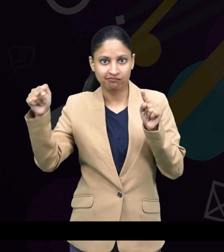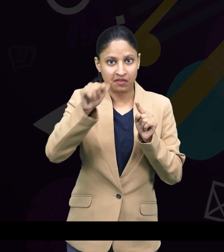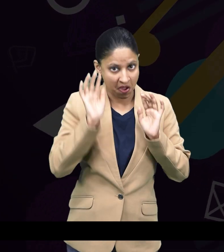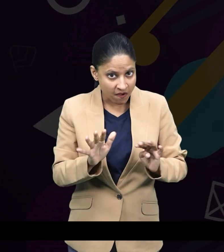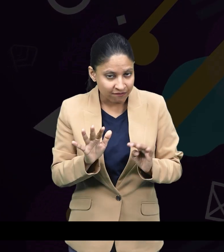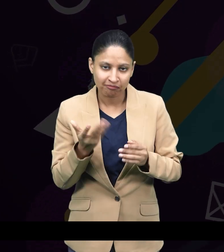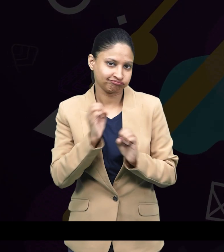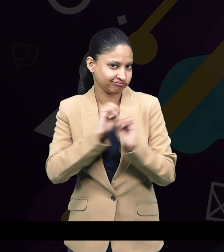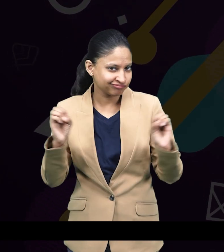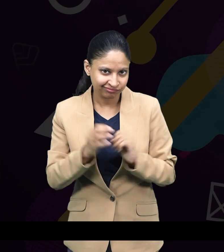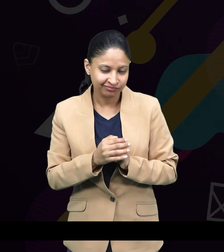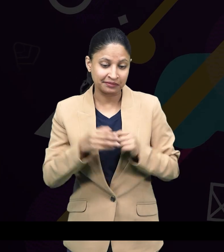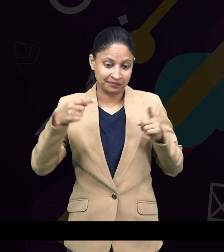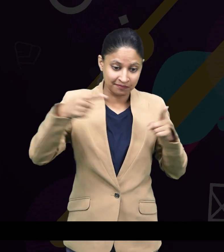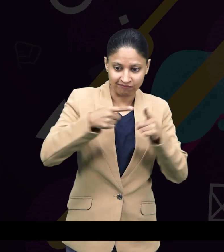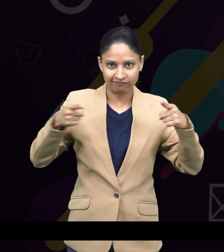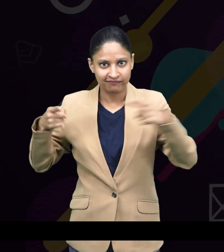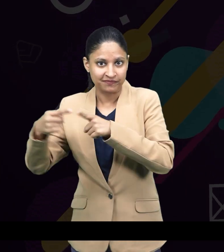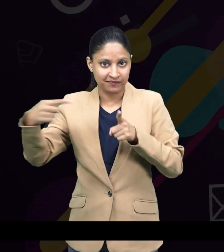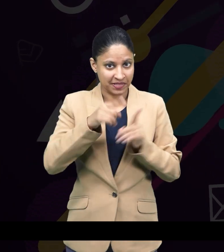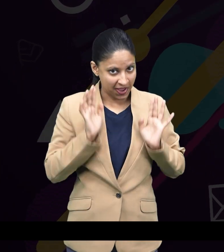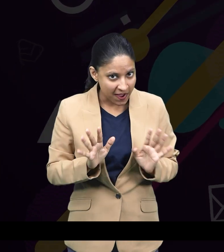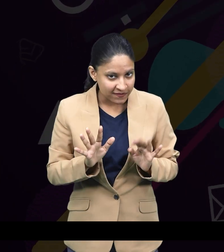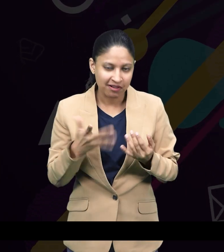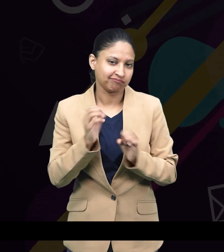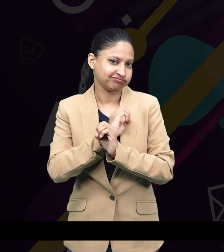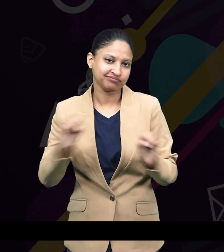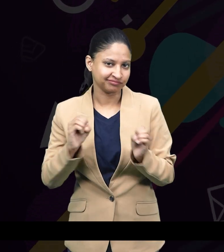0 किनारे, 0 कोने।